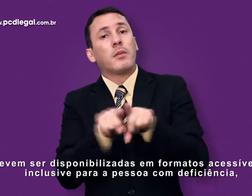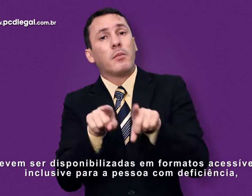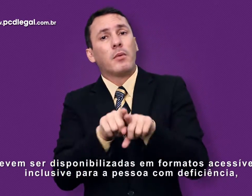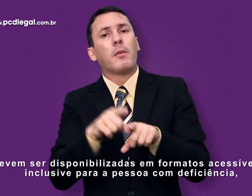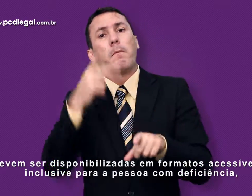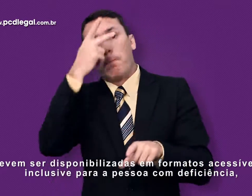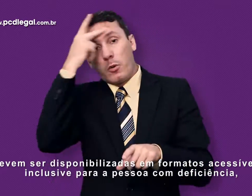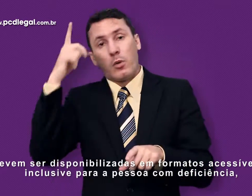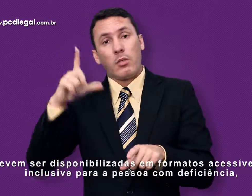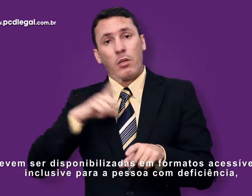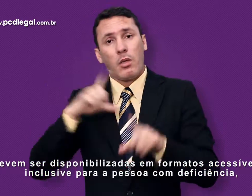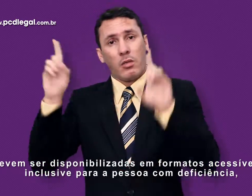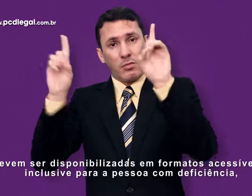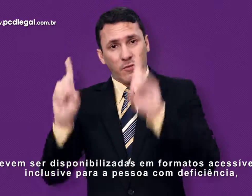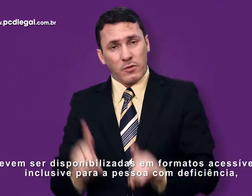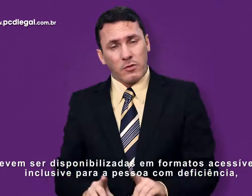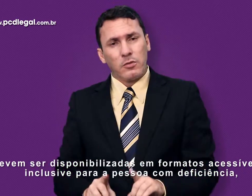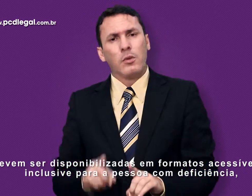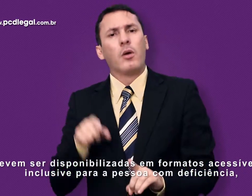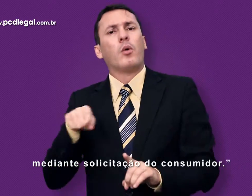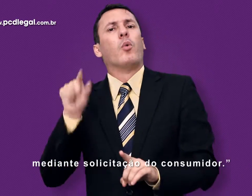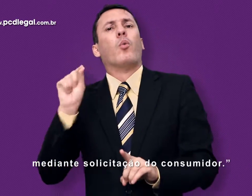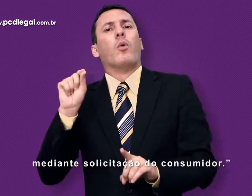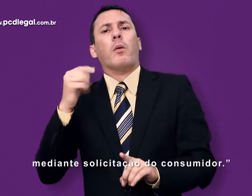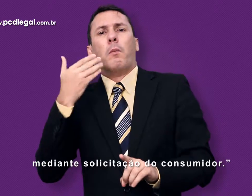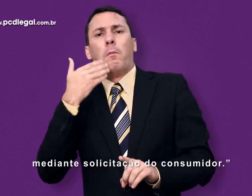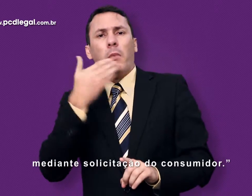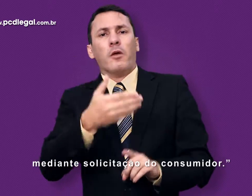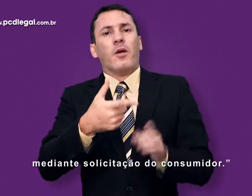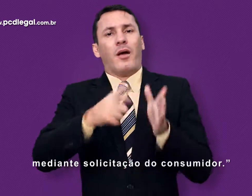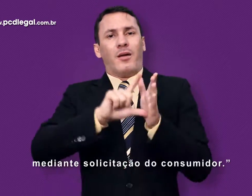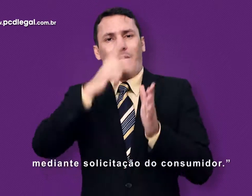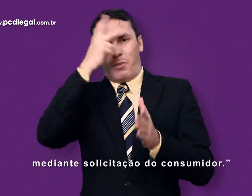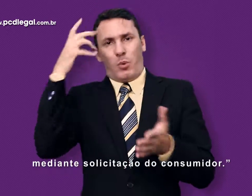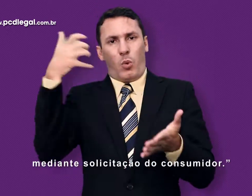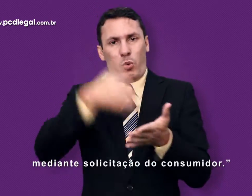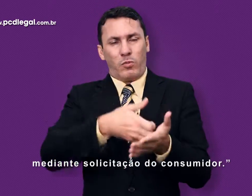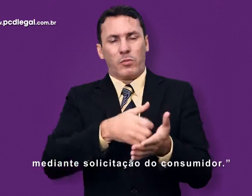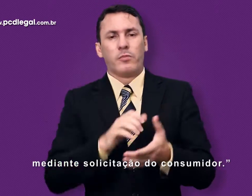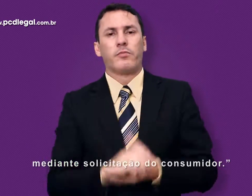inclusive para a pessoa com deficiência, mediante solicitação do consumidor.